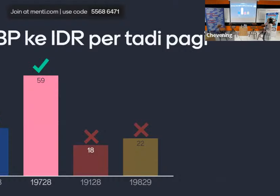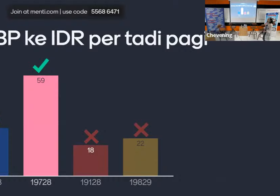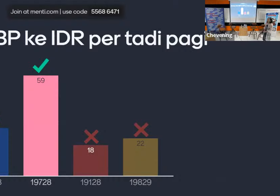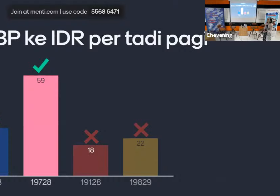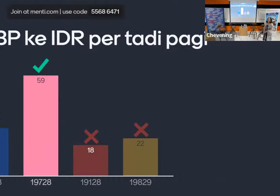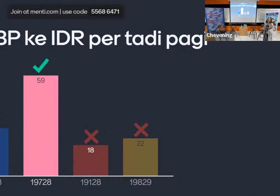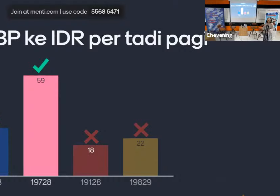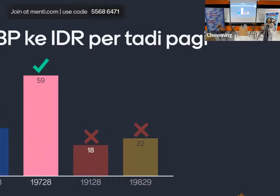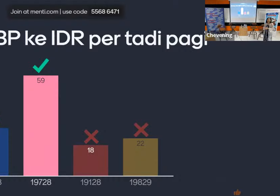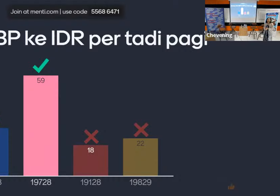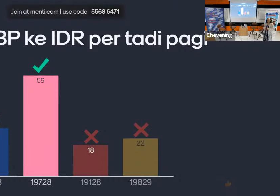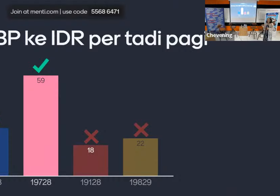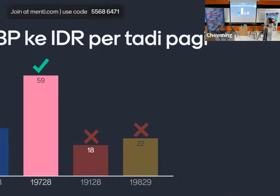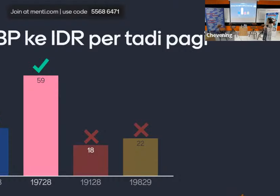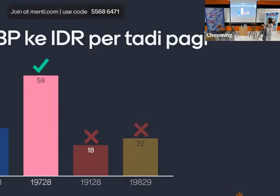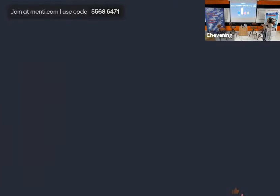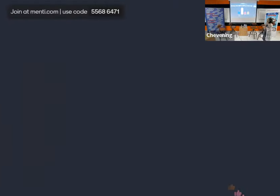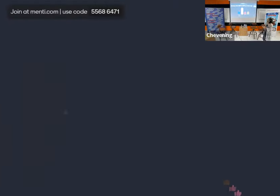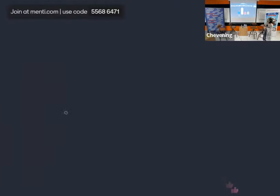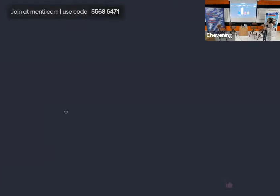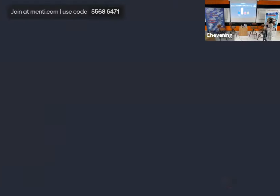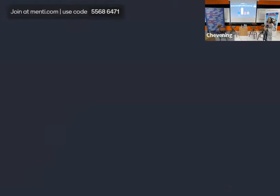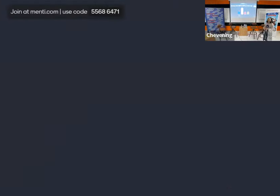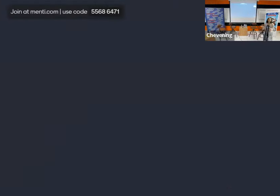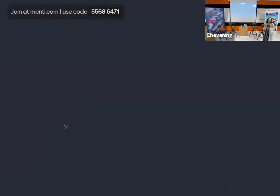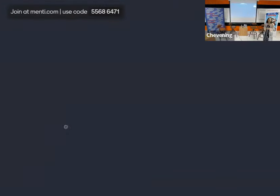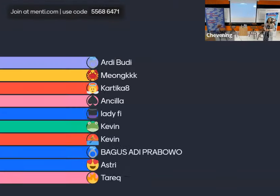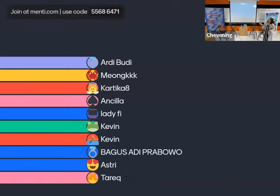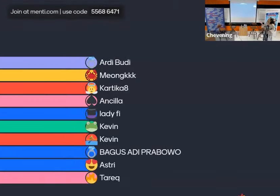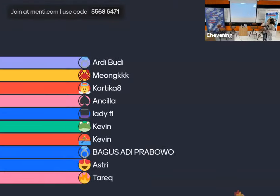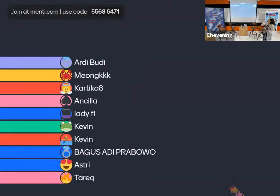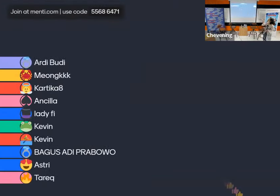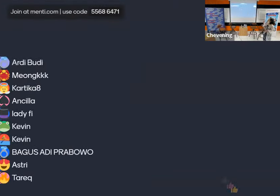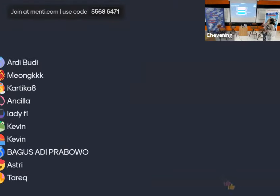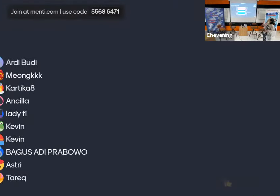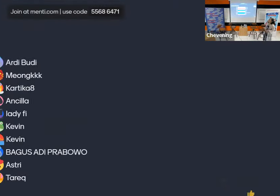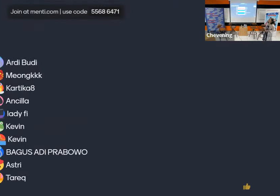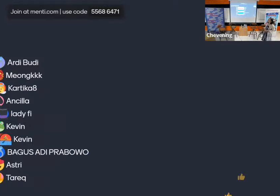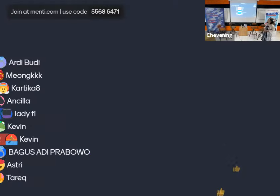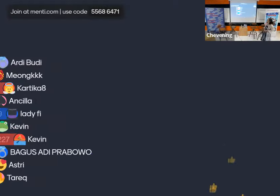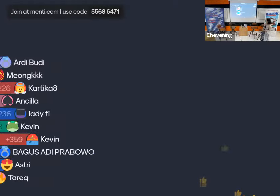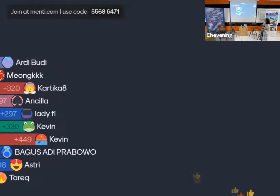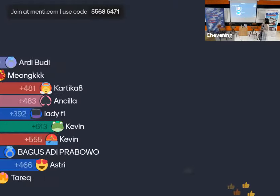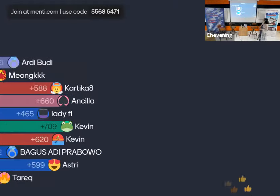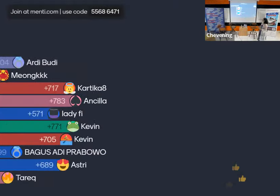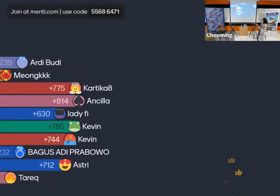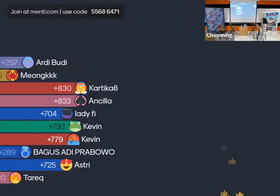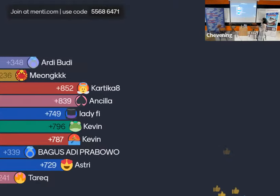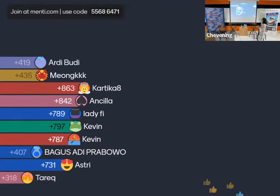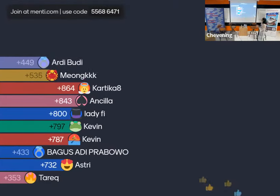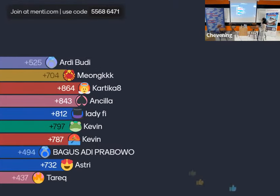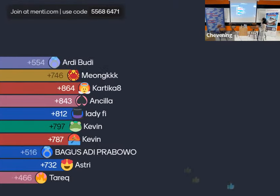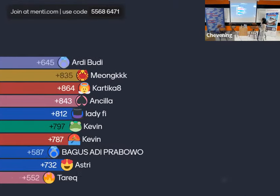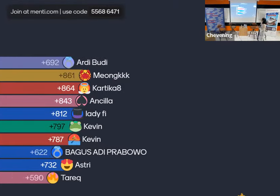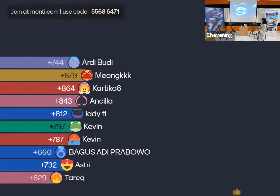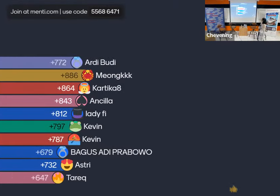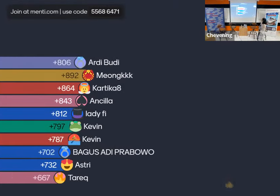19.728 Oke B tebuk tangan untuk 59 orang yang benar